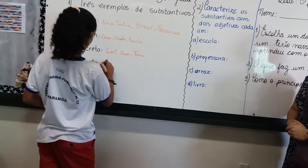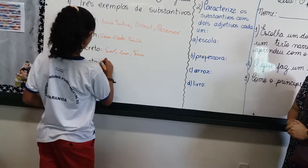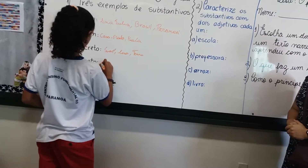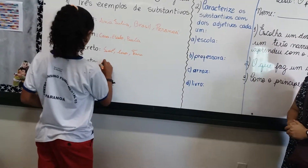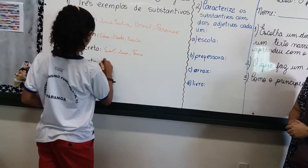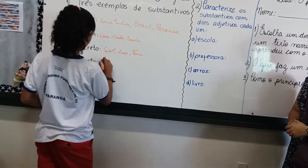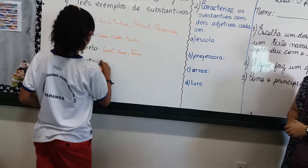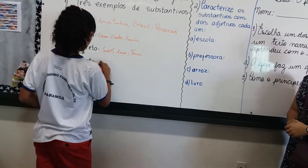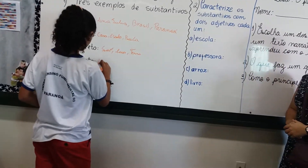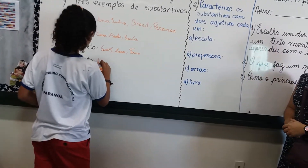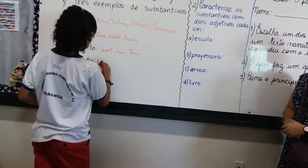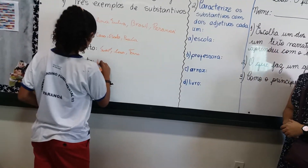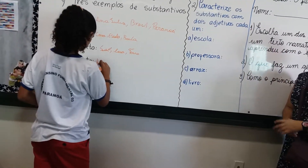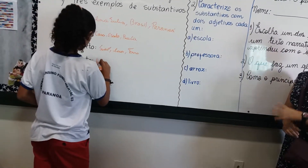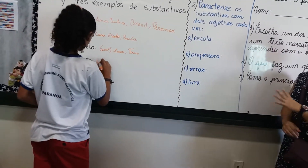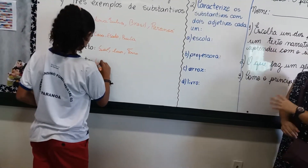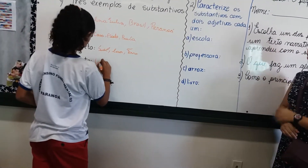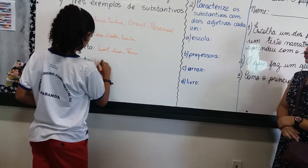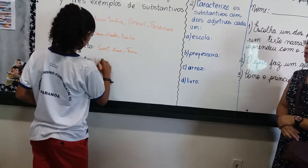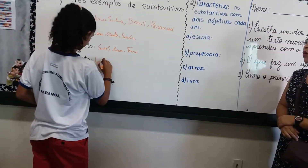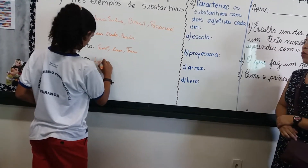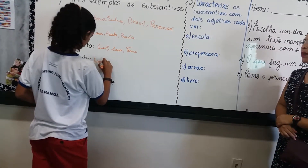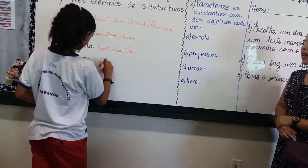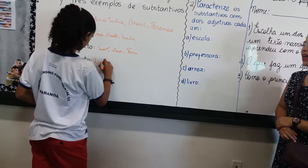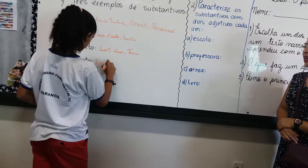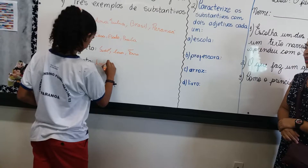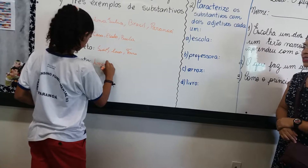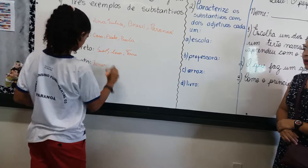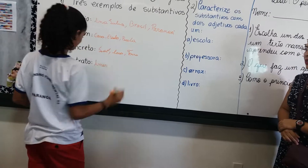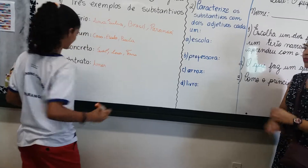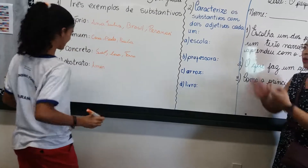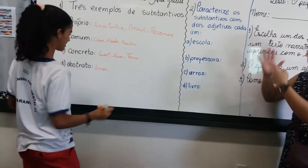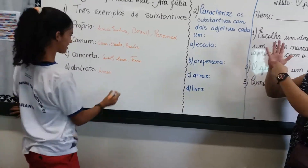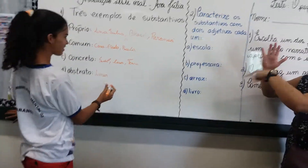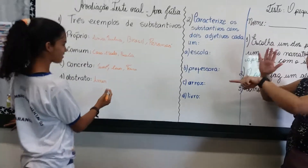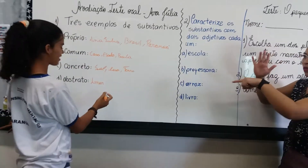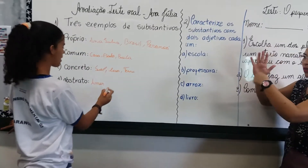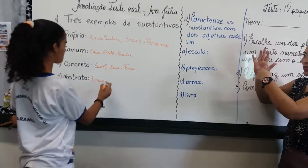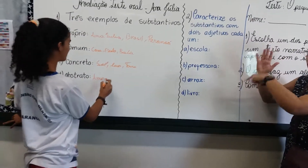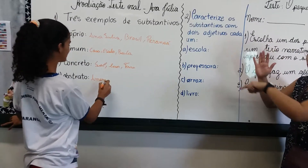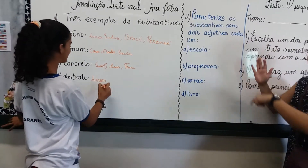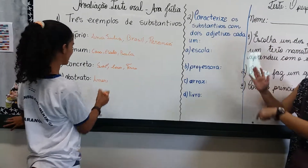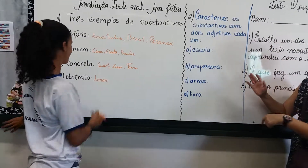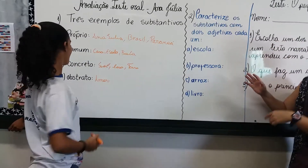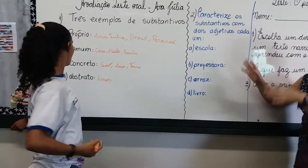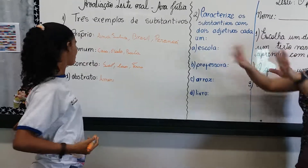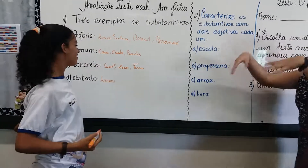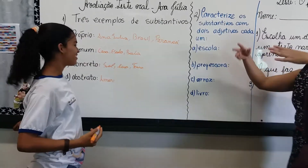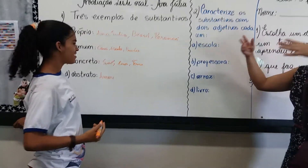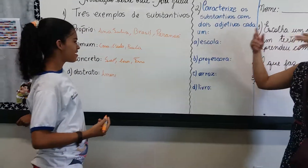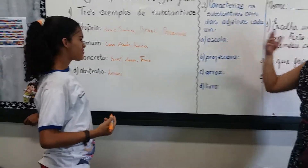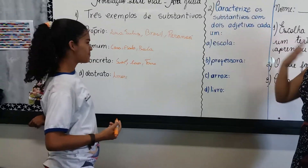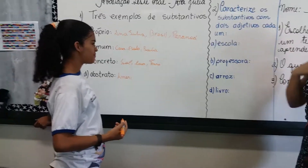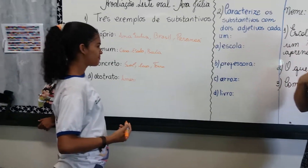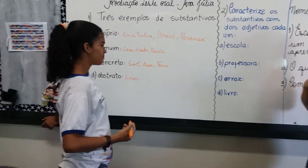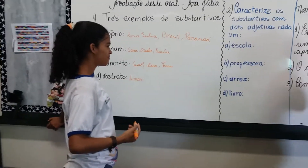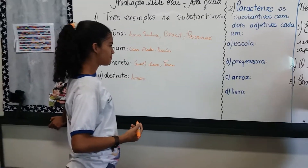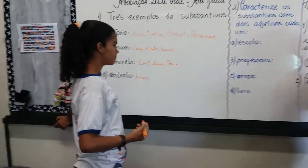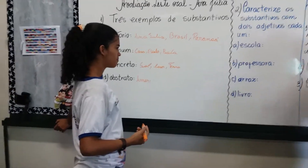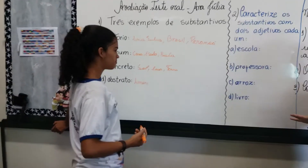Amor. Um sinal de amor pra ela, sabe? Escrever amor. E olha, gente, eu quero mostrar pra vocês aqui